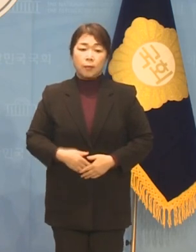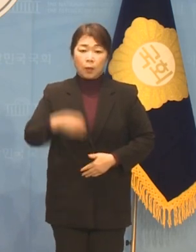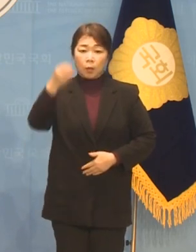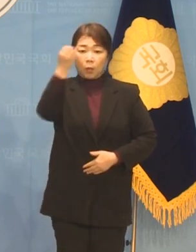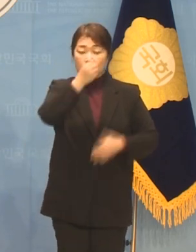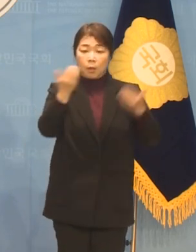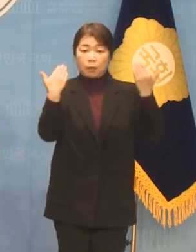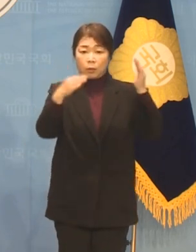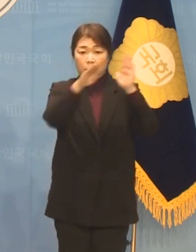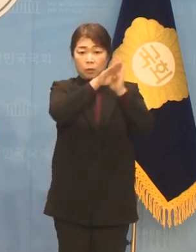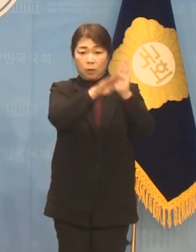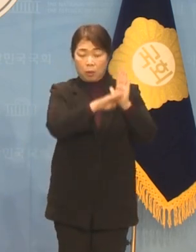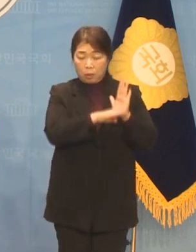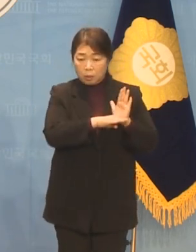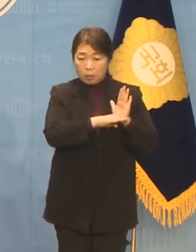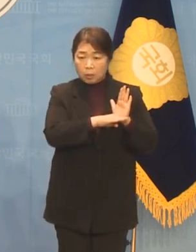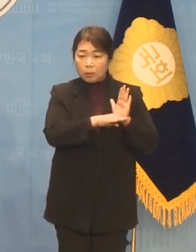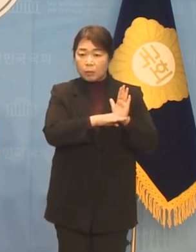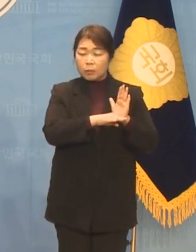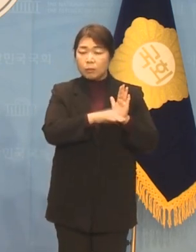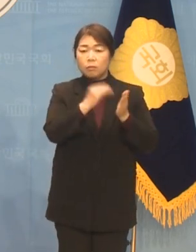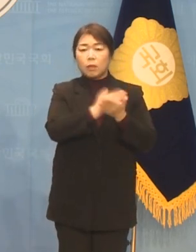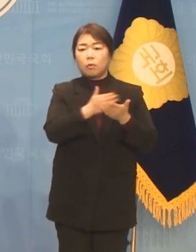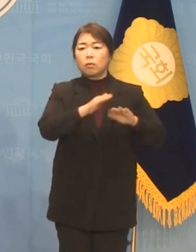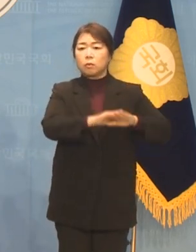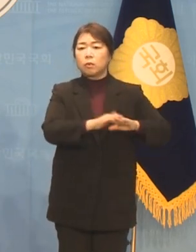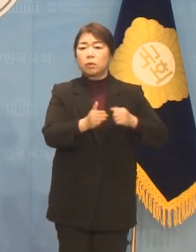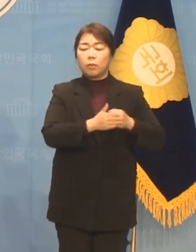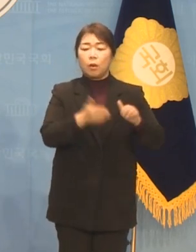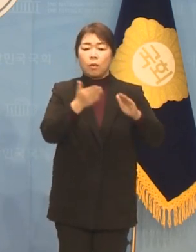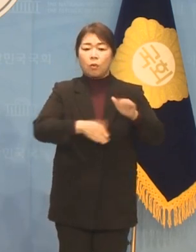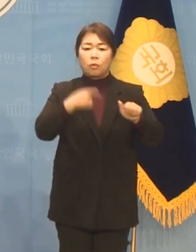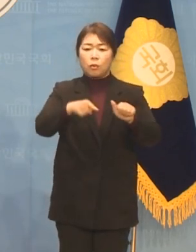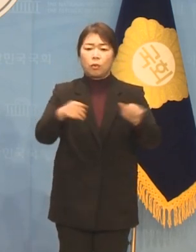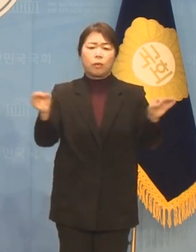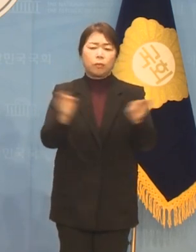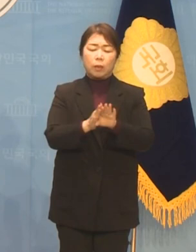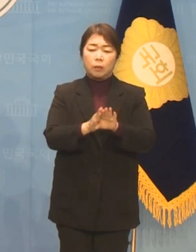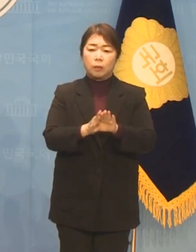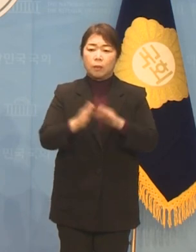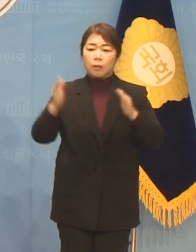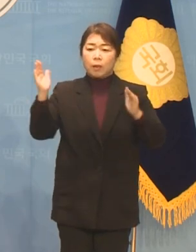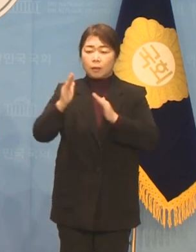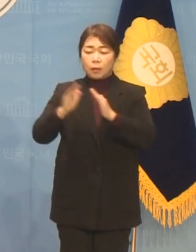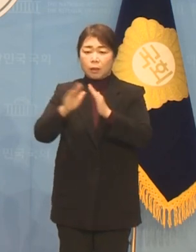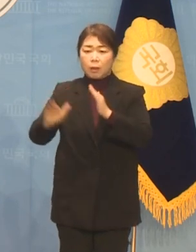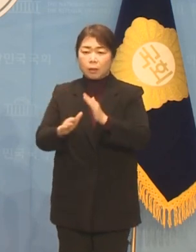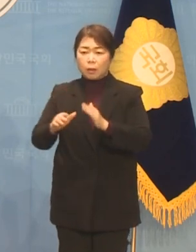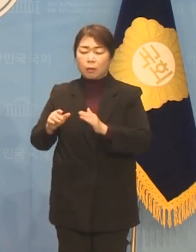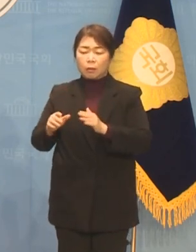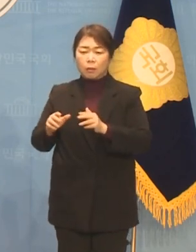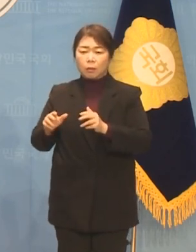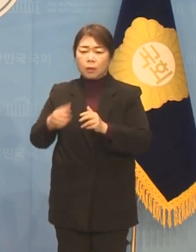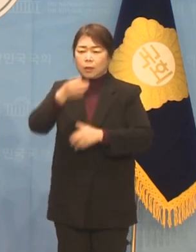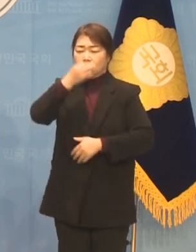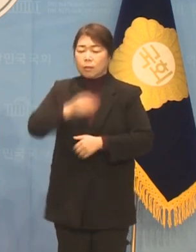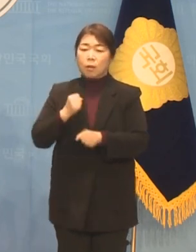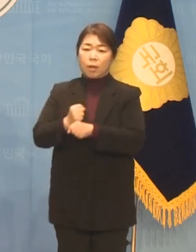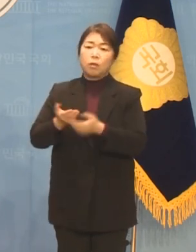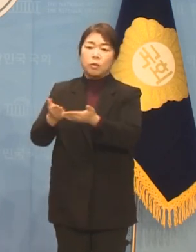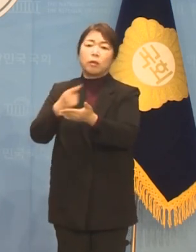서열화와 사교육비 폭증으로 공교육도 파탄내고 학생과 가정도 파탄낸 주범으로 지목되며